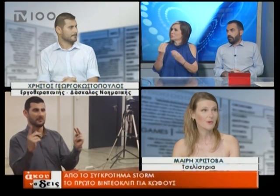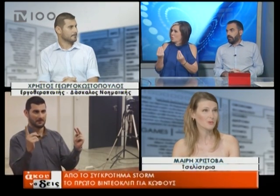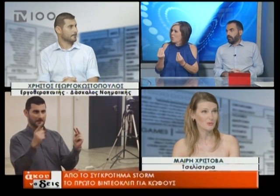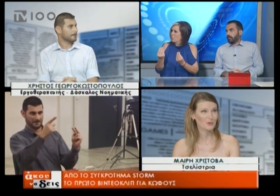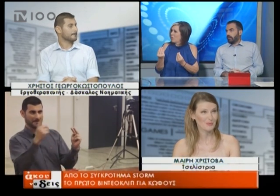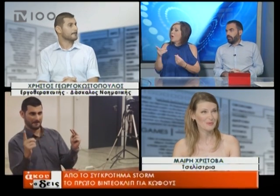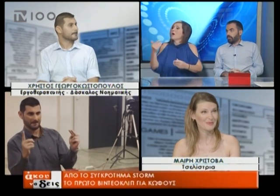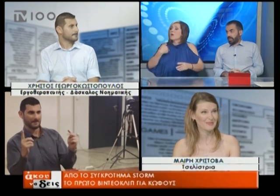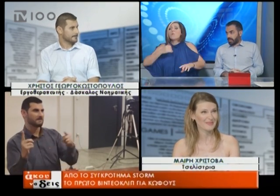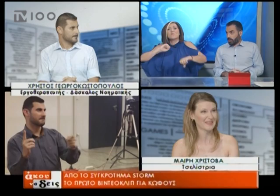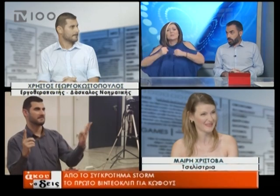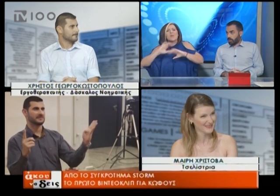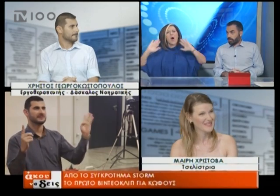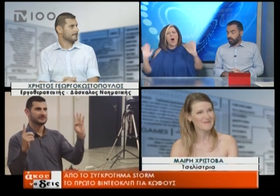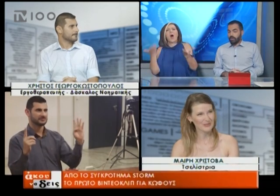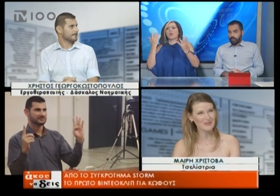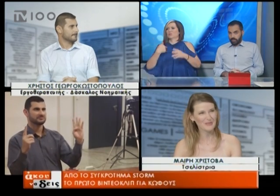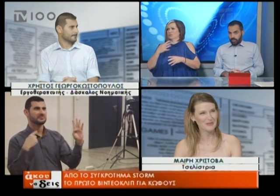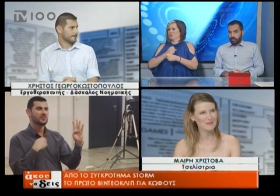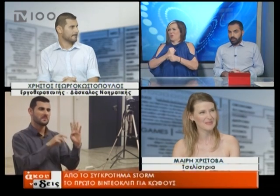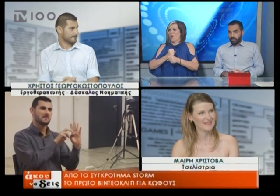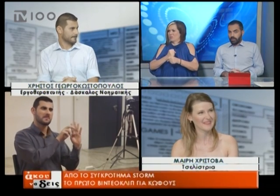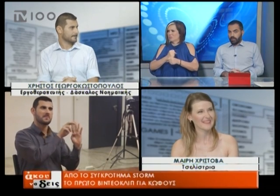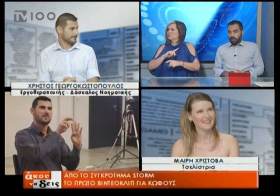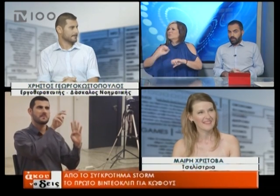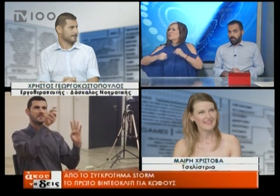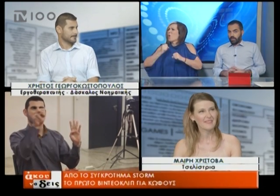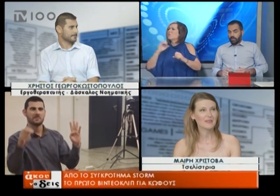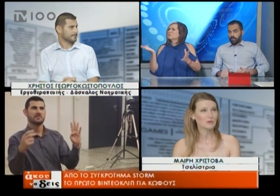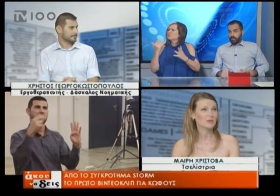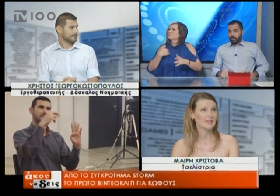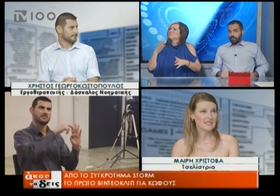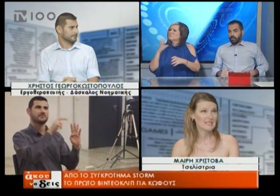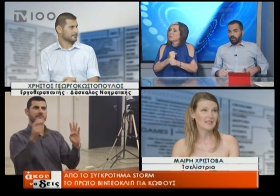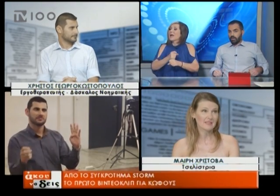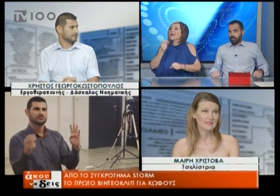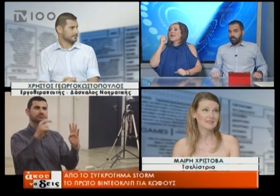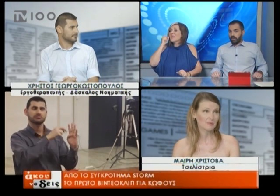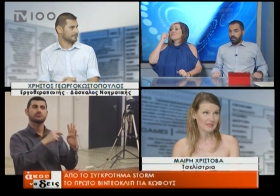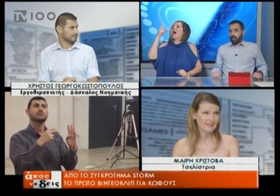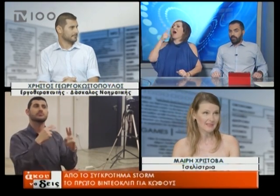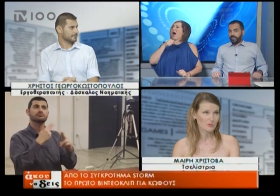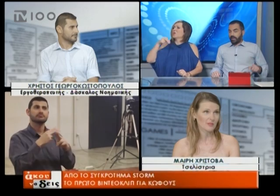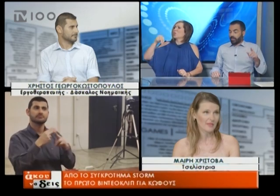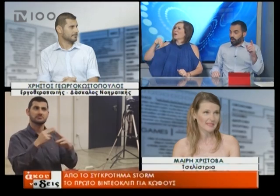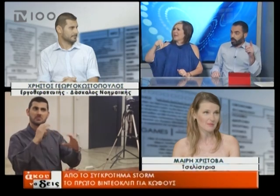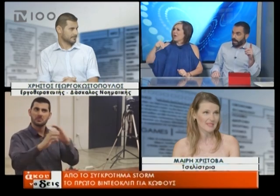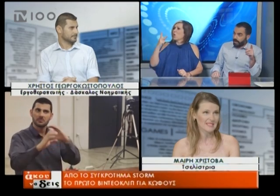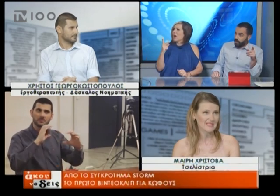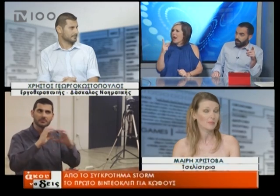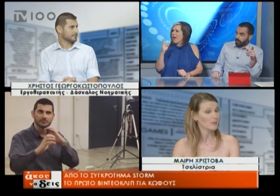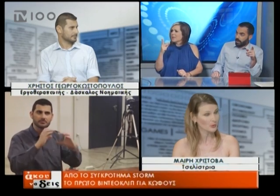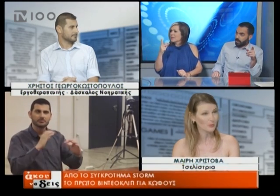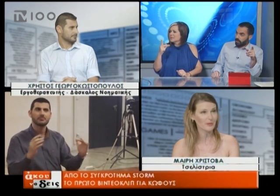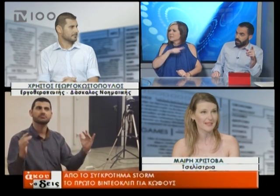Προσπαθήσαμε με όλους τους τρόπους. Προσπαθήσατε με όλους τους τρόπους. Όλους τους τρόπους, ναι. Η ιδέα του Νίκου Καλατζίδη ήταν καταπληκτική. Και πρωτοποριακή,